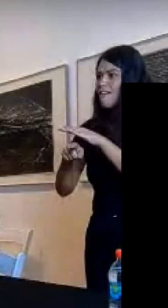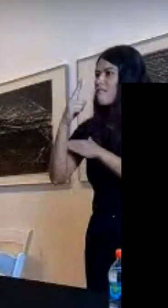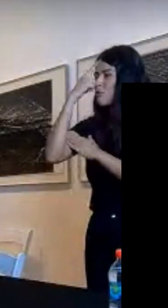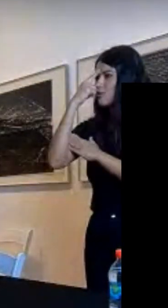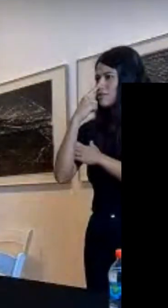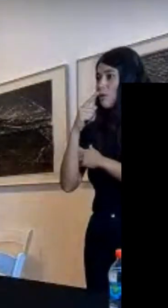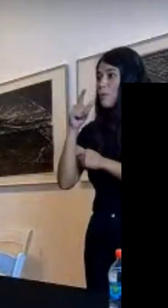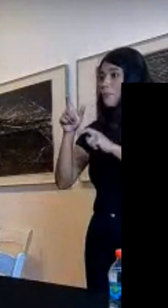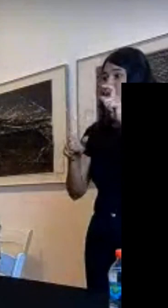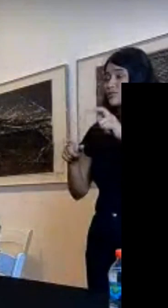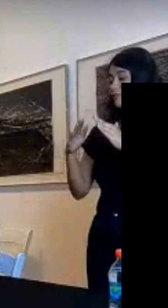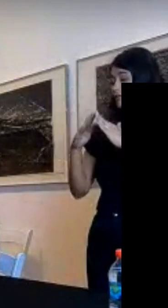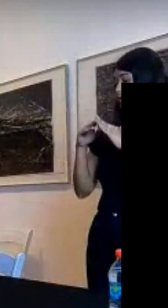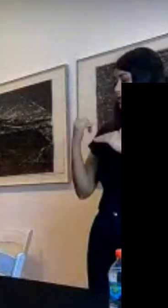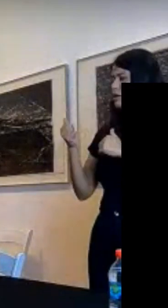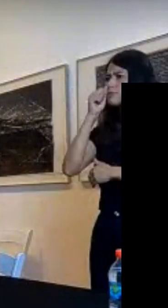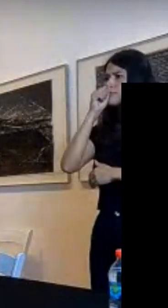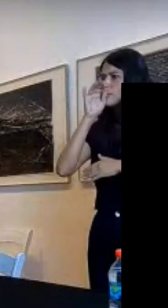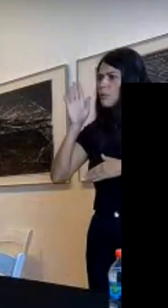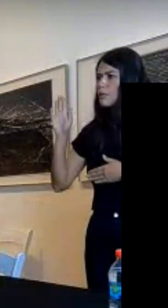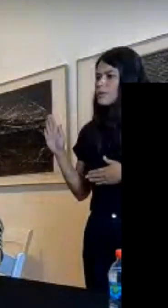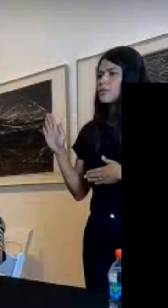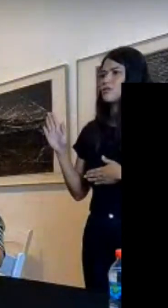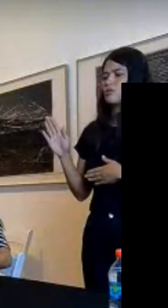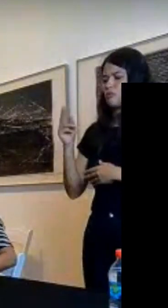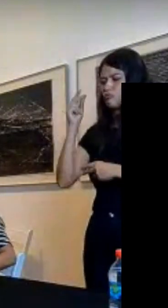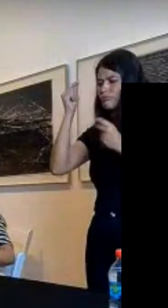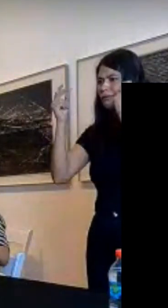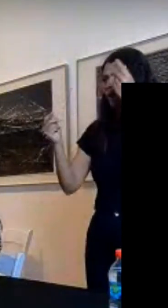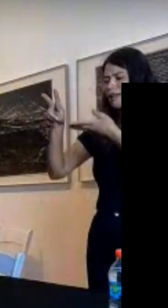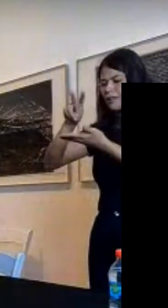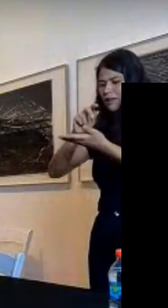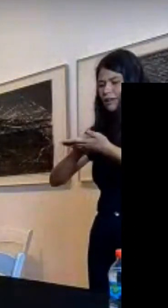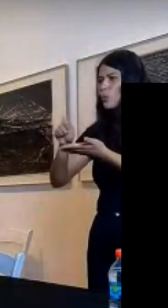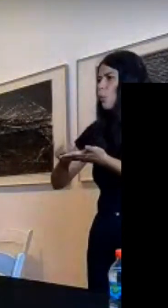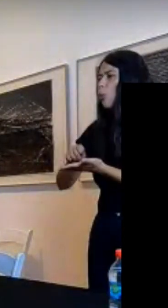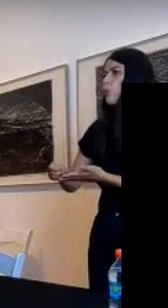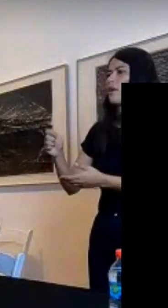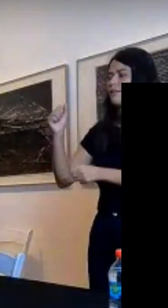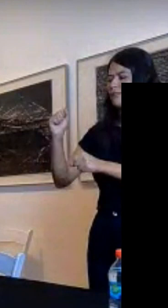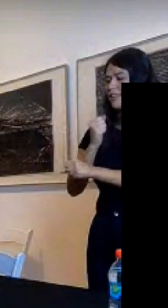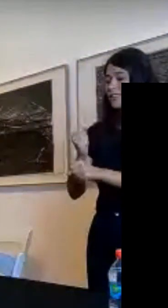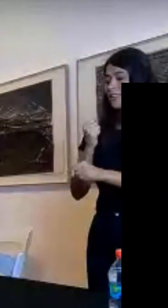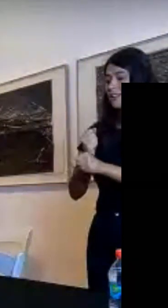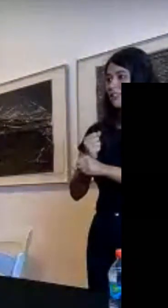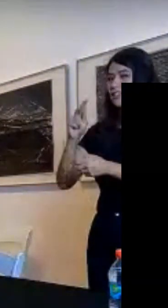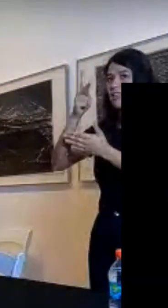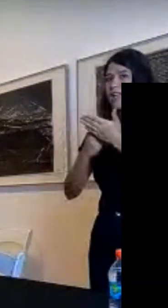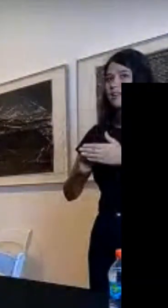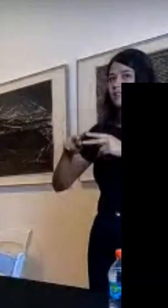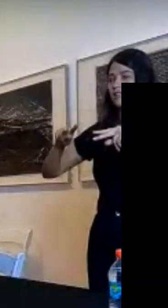Vecinos y vecinas ya se comprometieron, se generaron comunidades de creación, escritura creativa, talleres de arte textil,